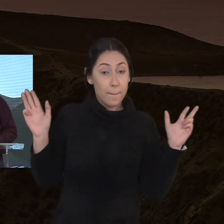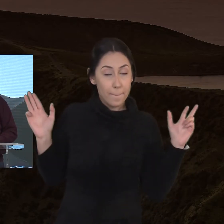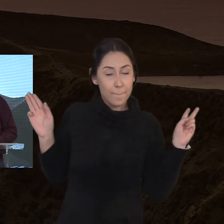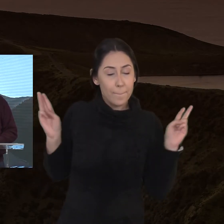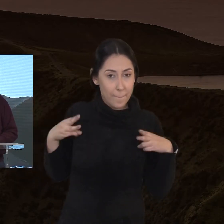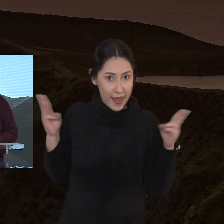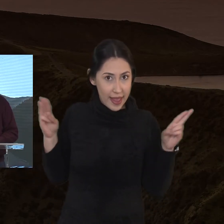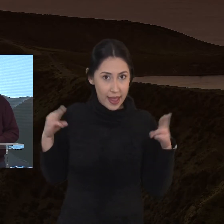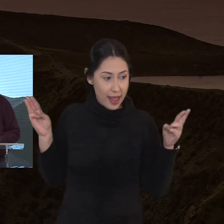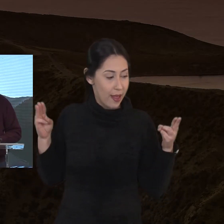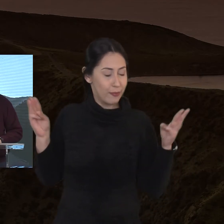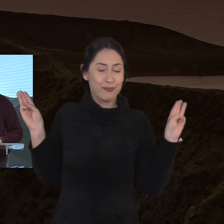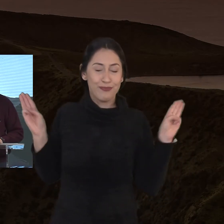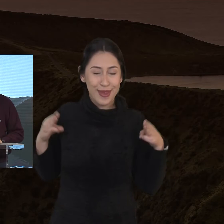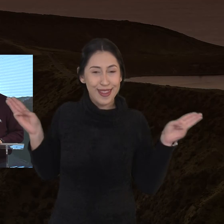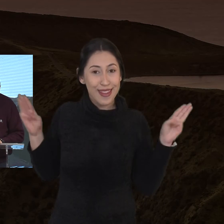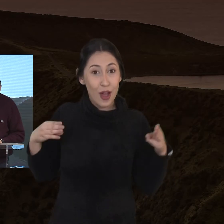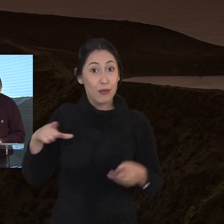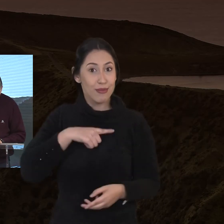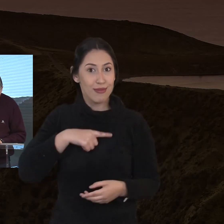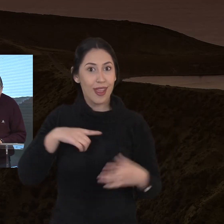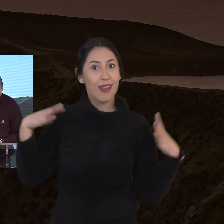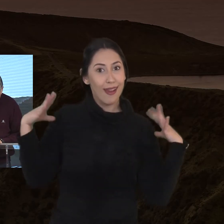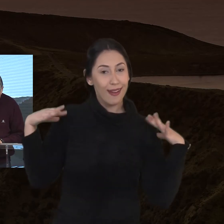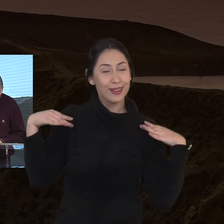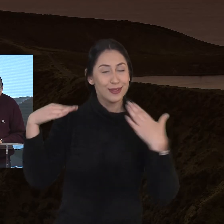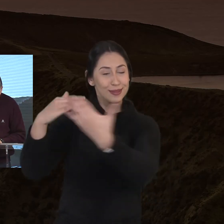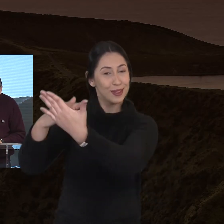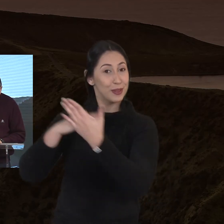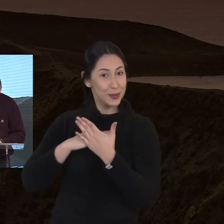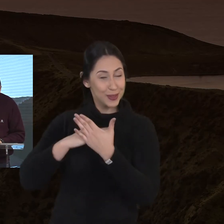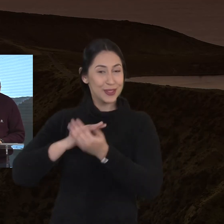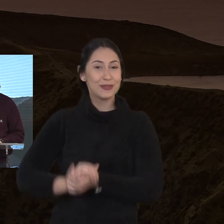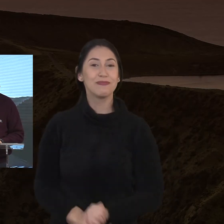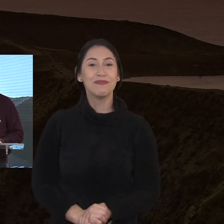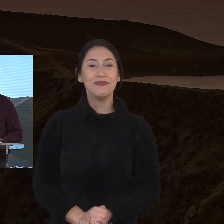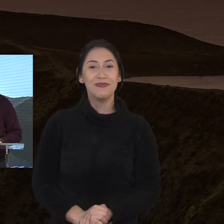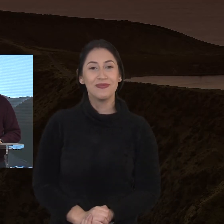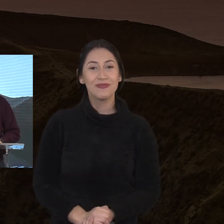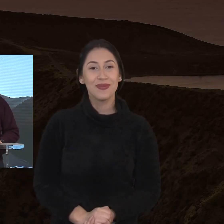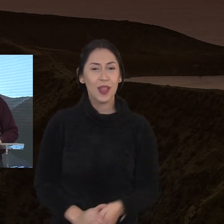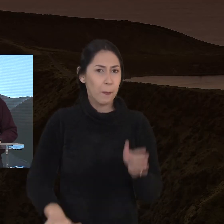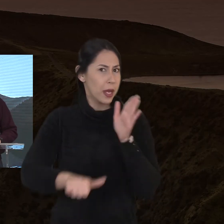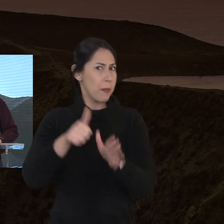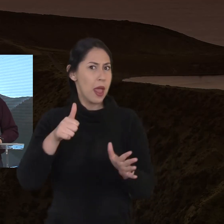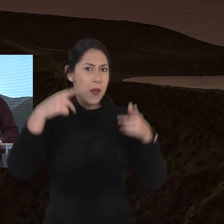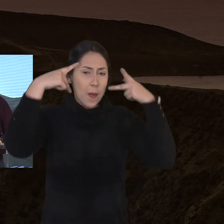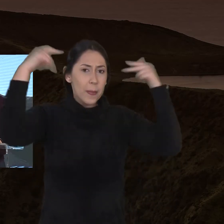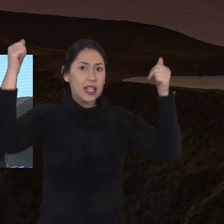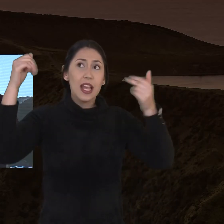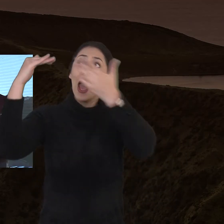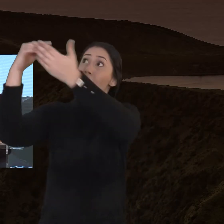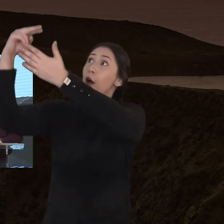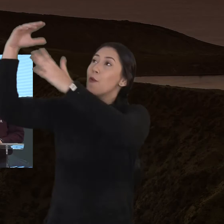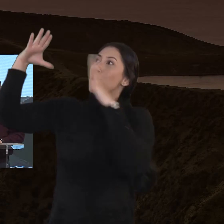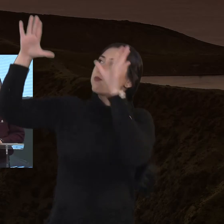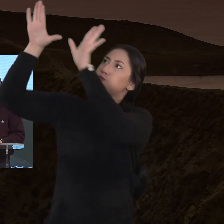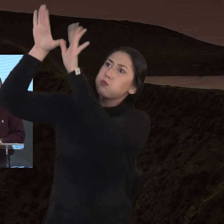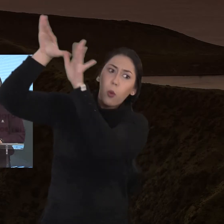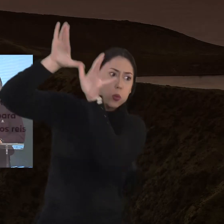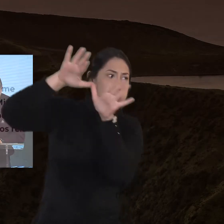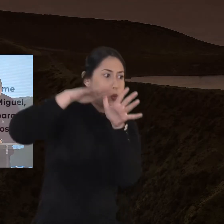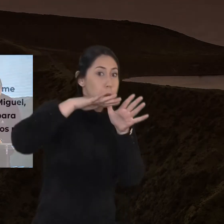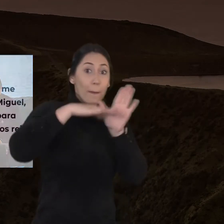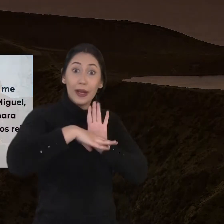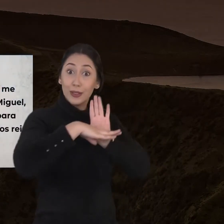anjos lutando contra o dragão e seus anjos miguel um dos e príncipes veio para ajudar-me e